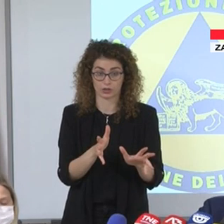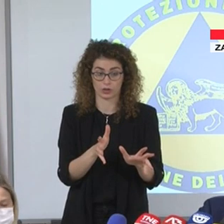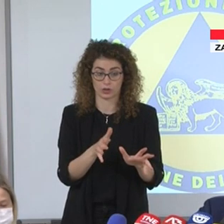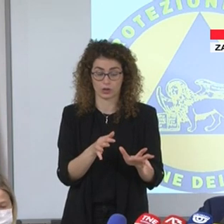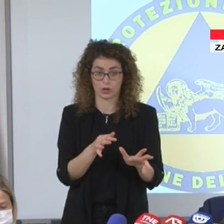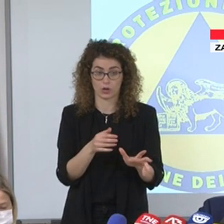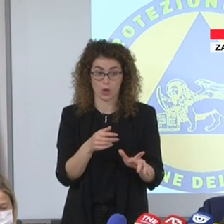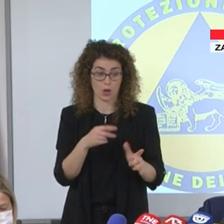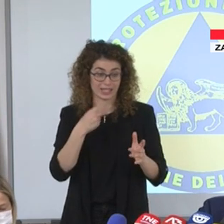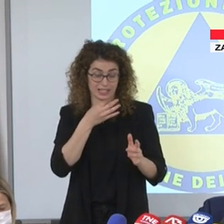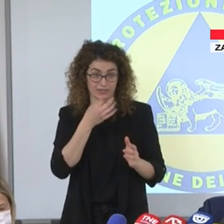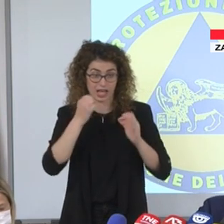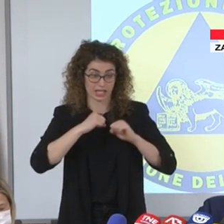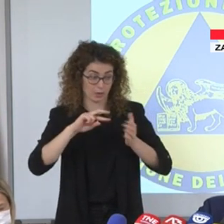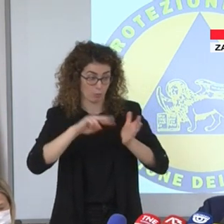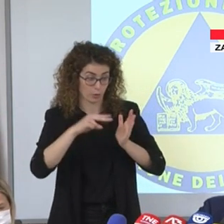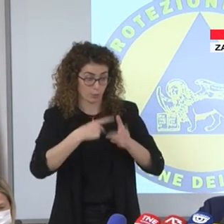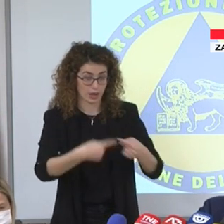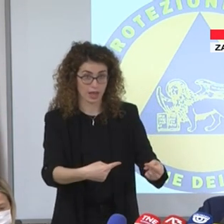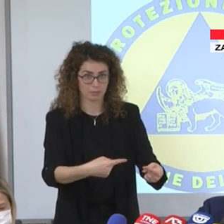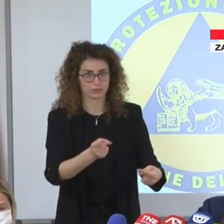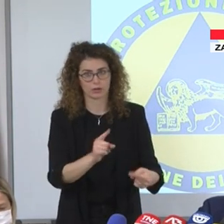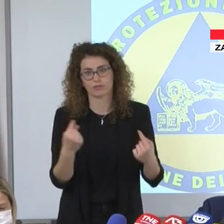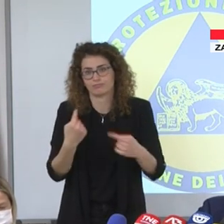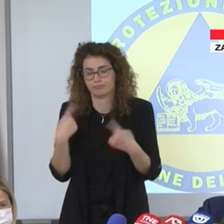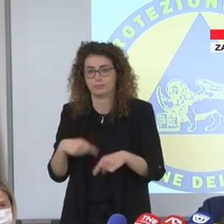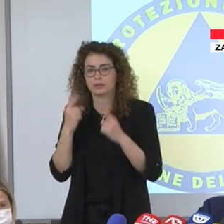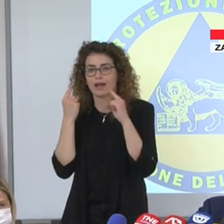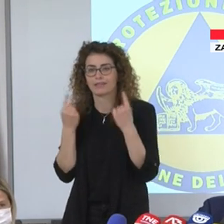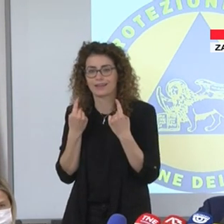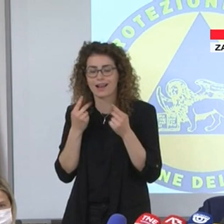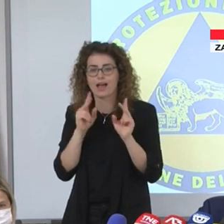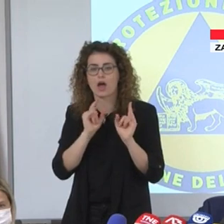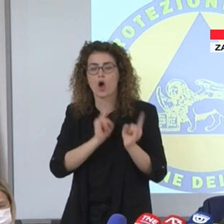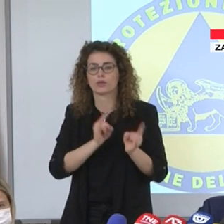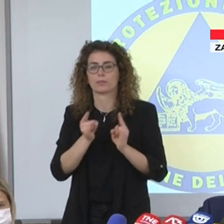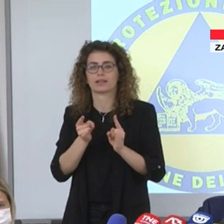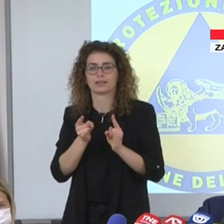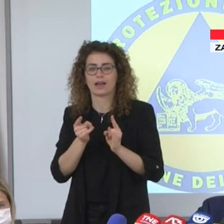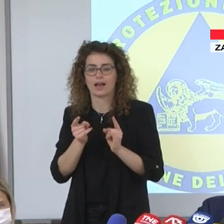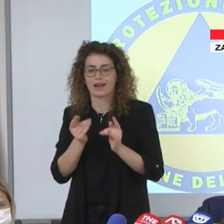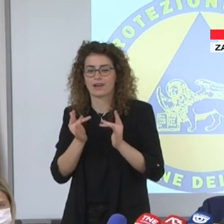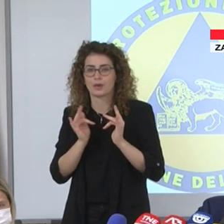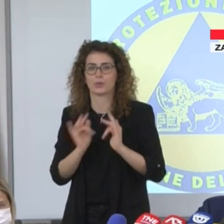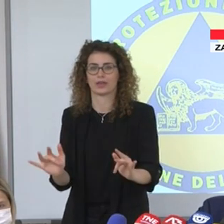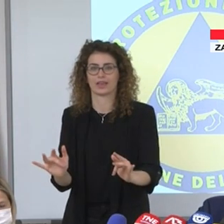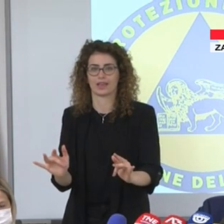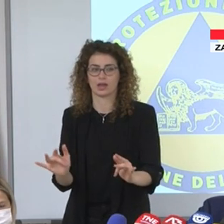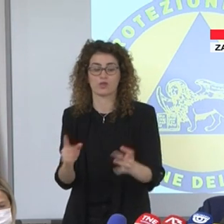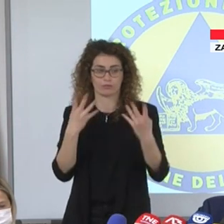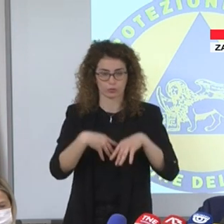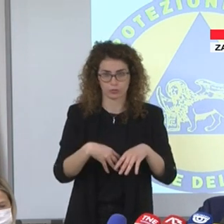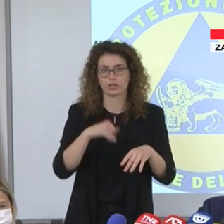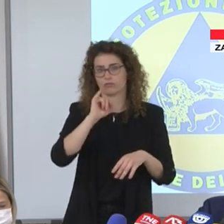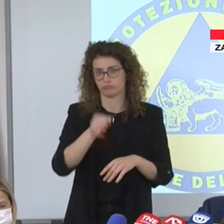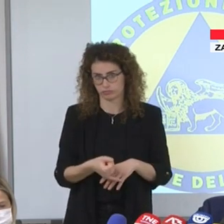problema sanitario. Cioè, del resto Israele ha svuotato gli ospedali. Quindi funziona, funziona sì,